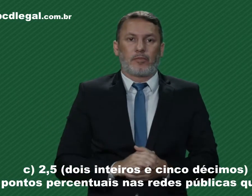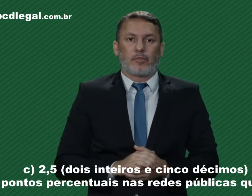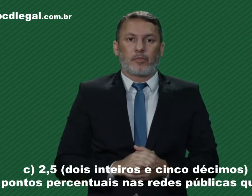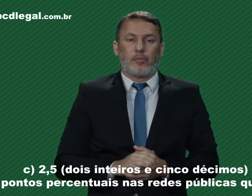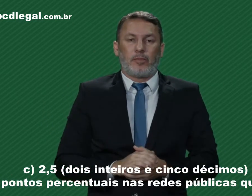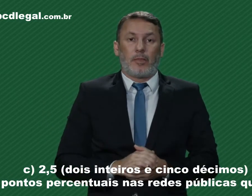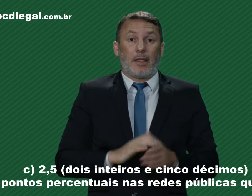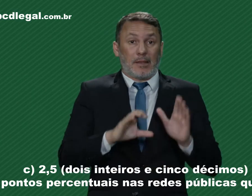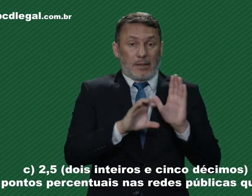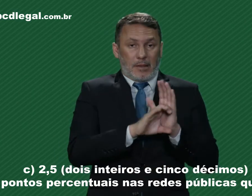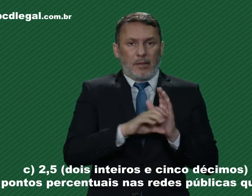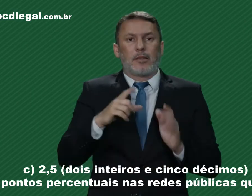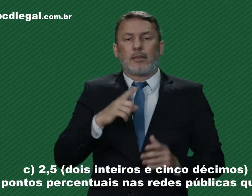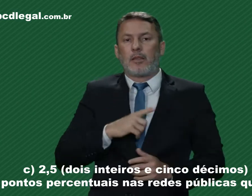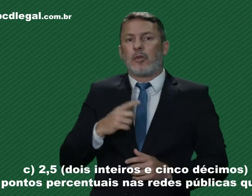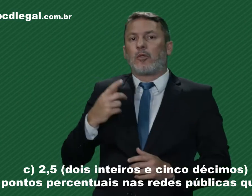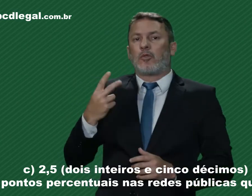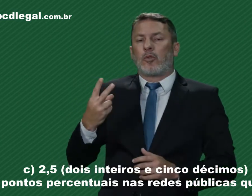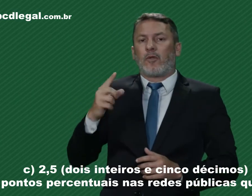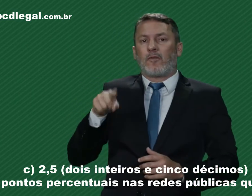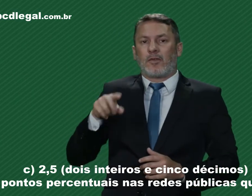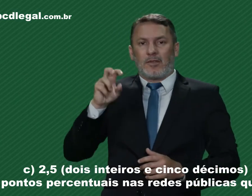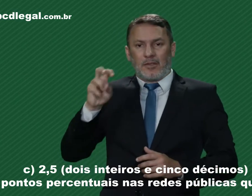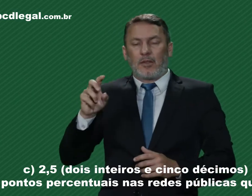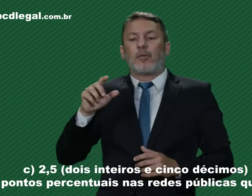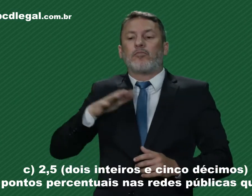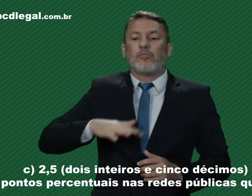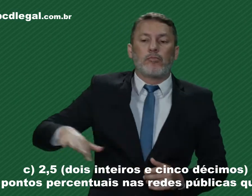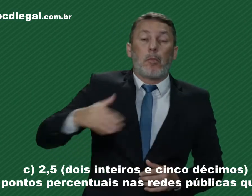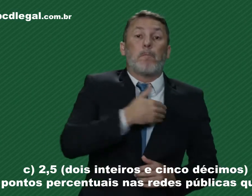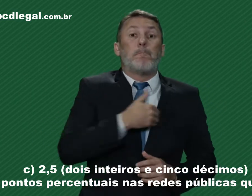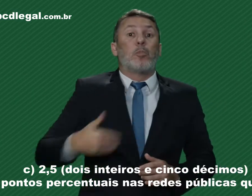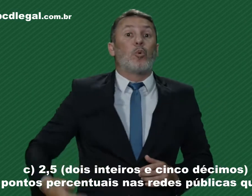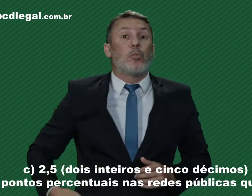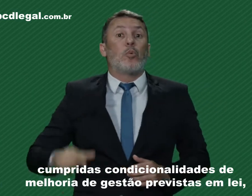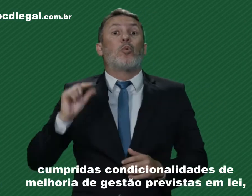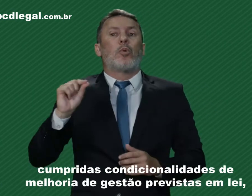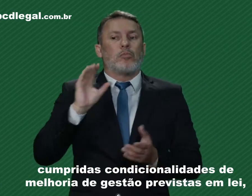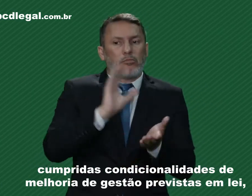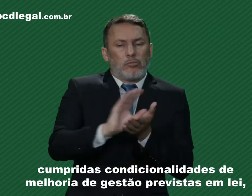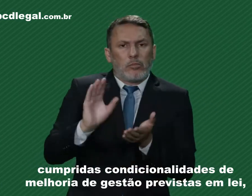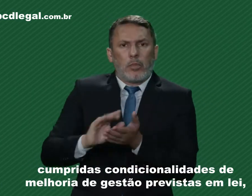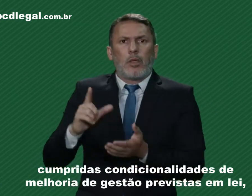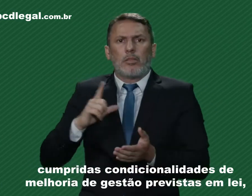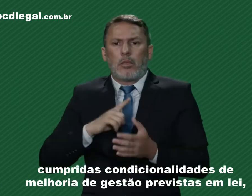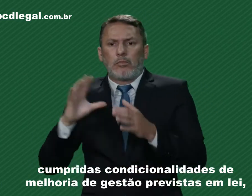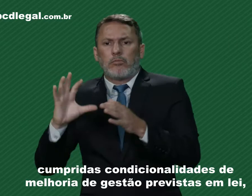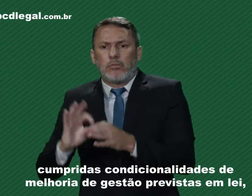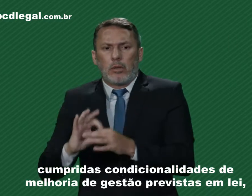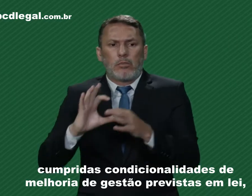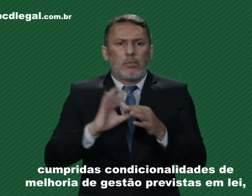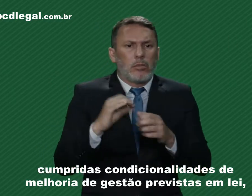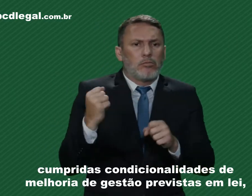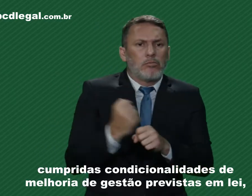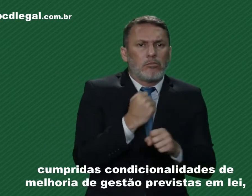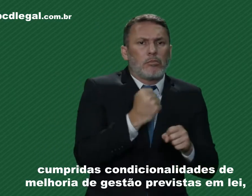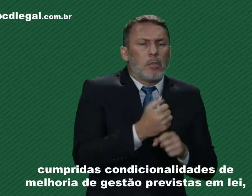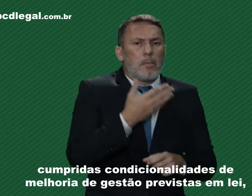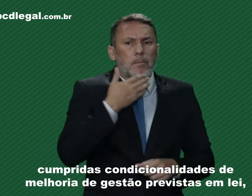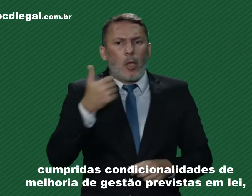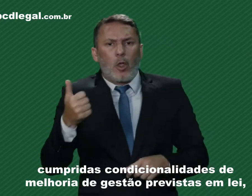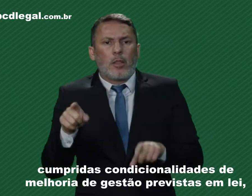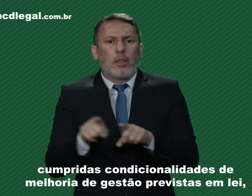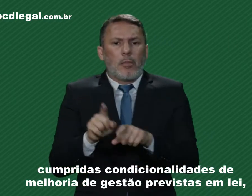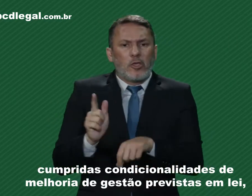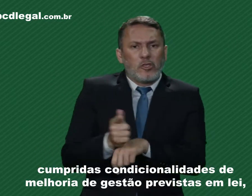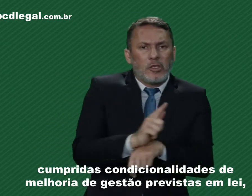2 inteiros e 5 décimos pontos percentuais nas redes públicas que, cumpridas condicionalidades de melhoria de